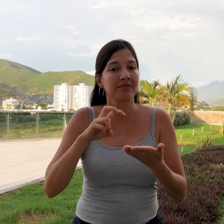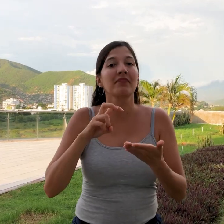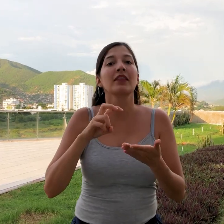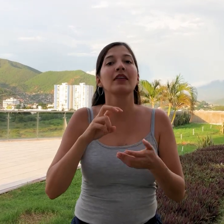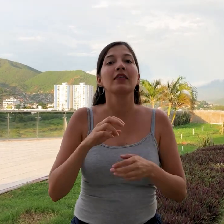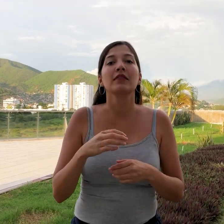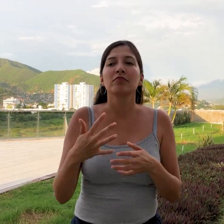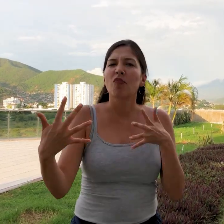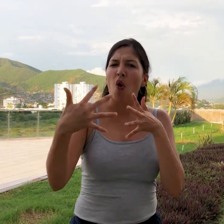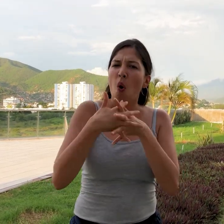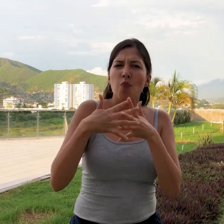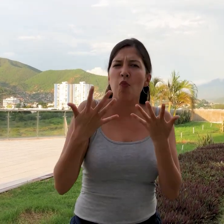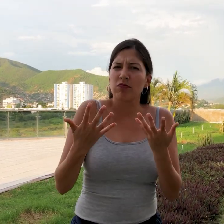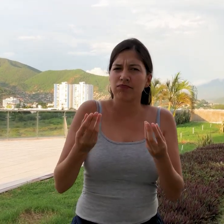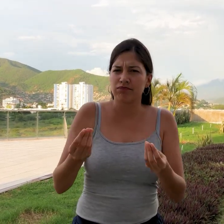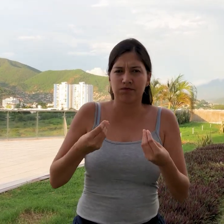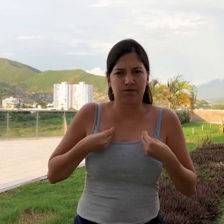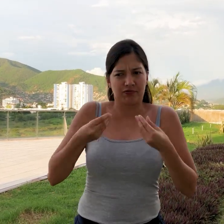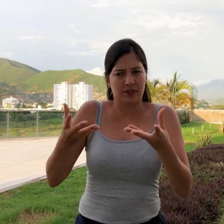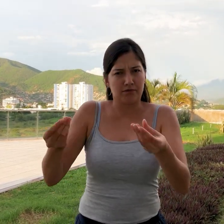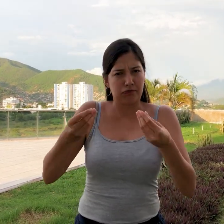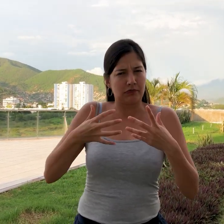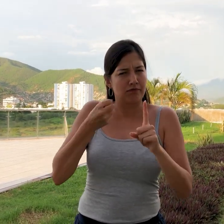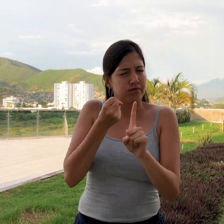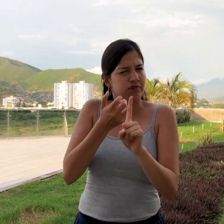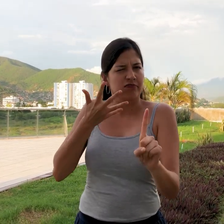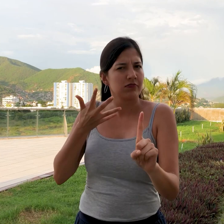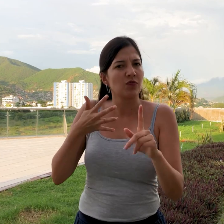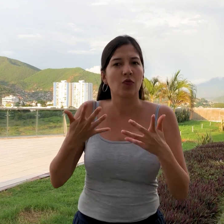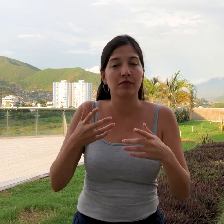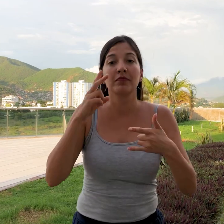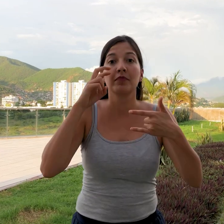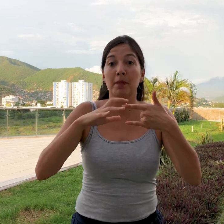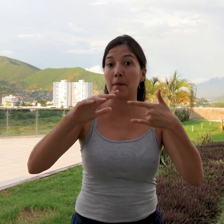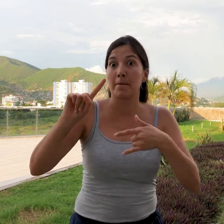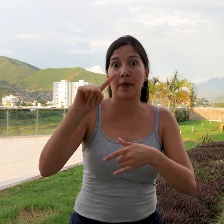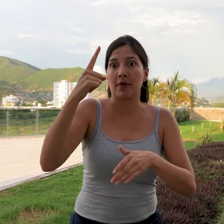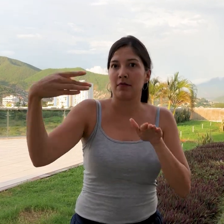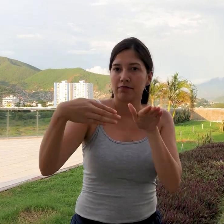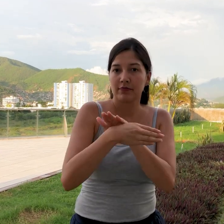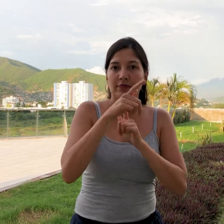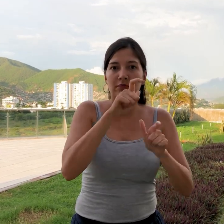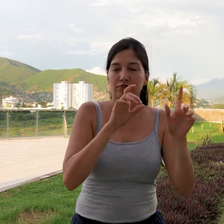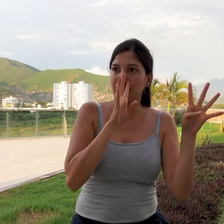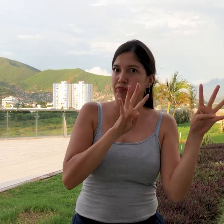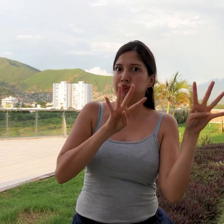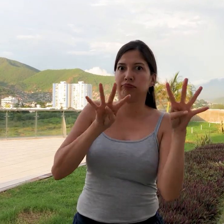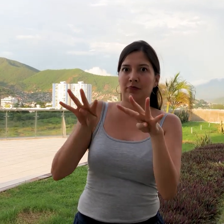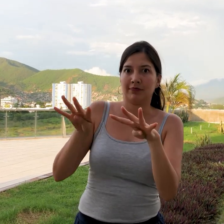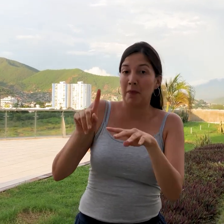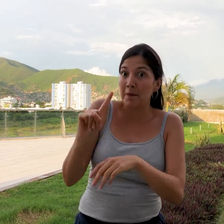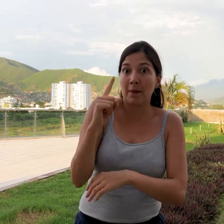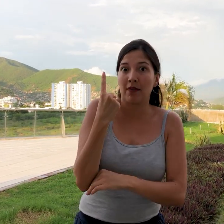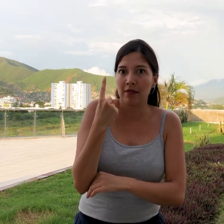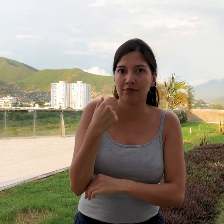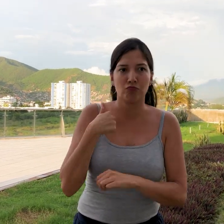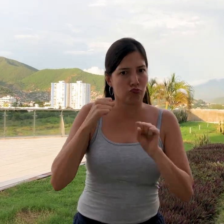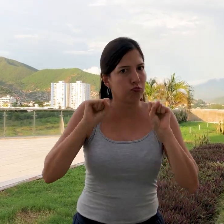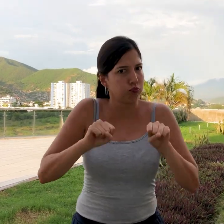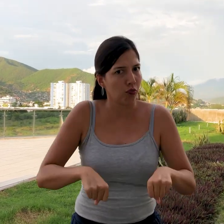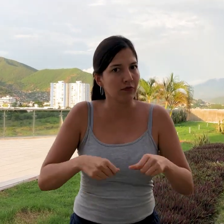venido implementando en la entidad desde mi llegada. Así pues, desarrollo investigaciones desde el proyecto Océano en